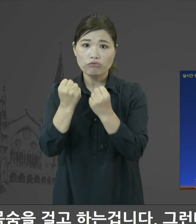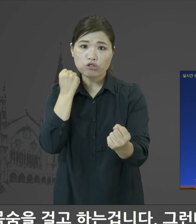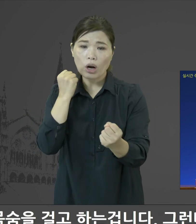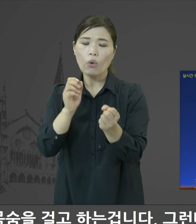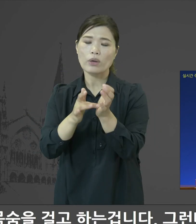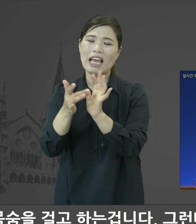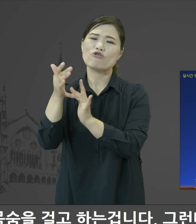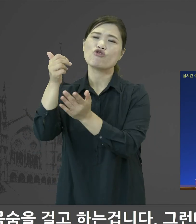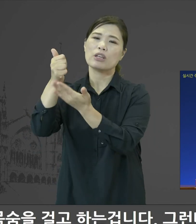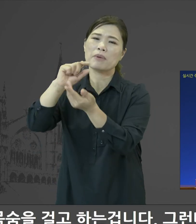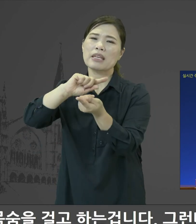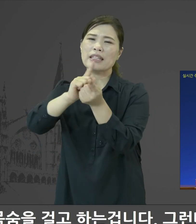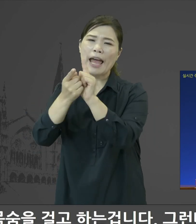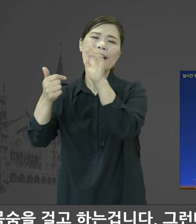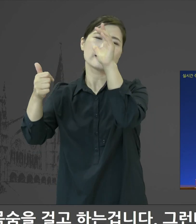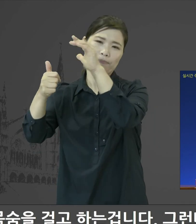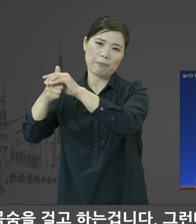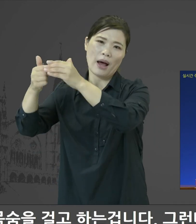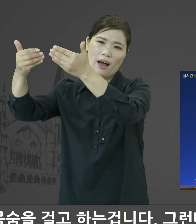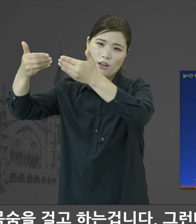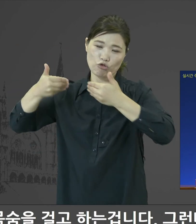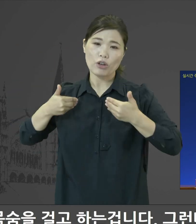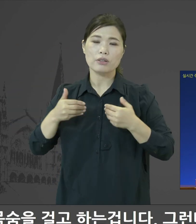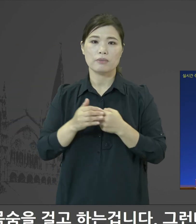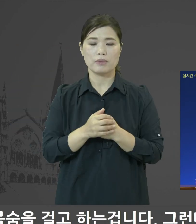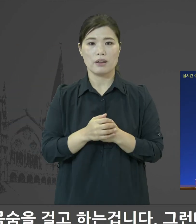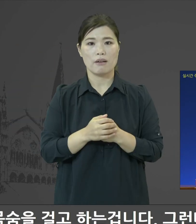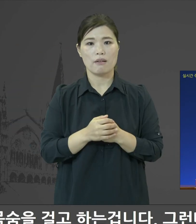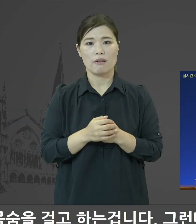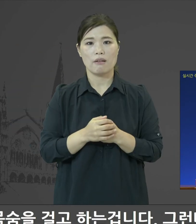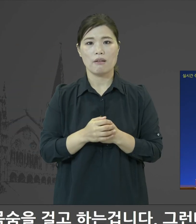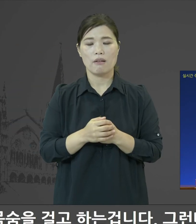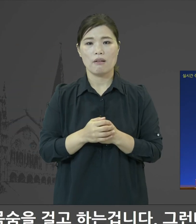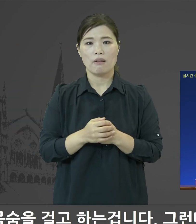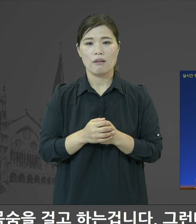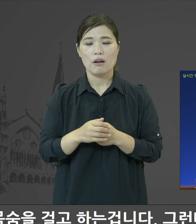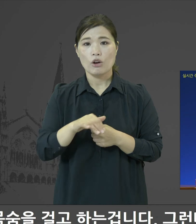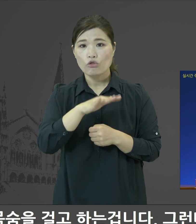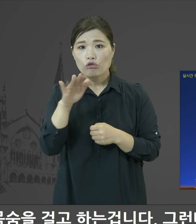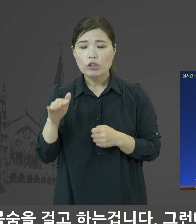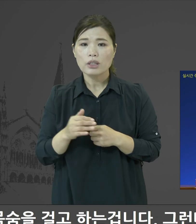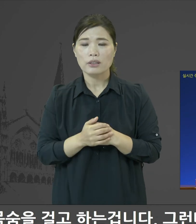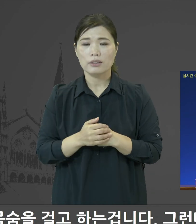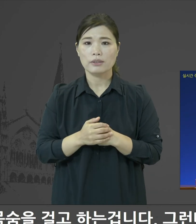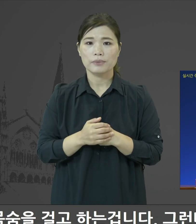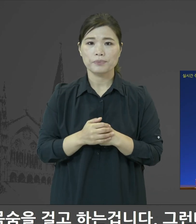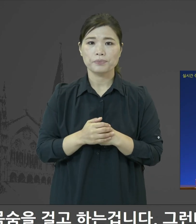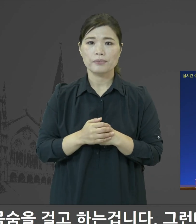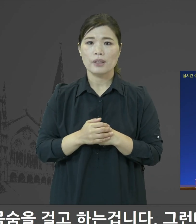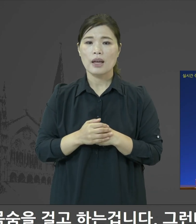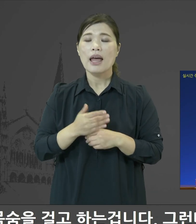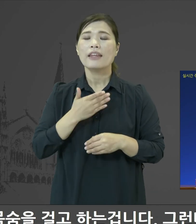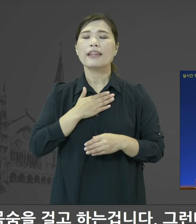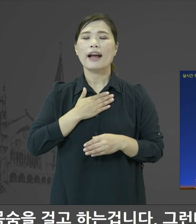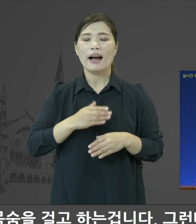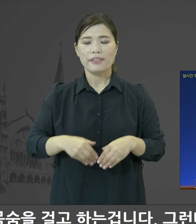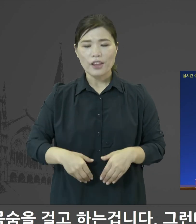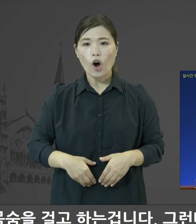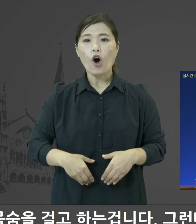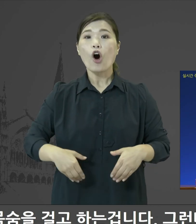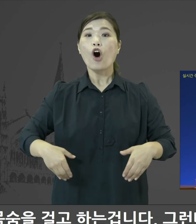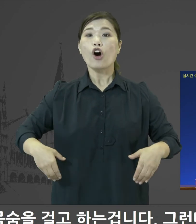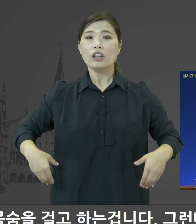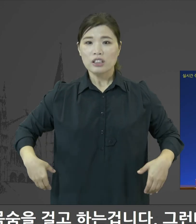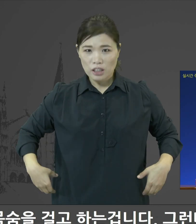그리고 우리에게 다른 건 다 안 해도 되는데, 내가 너그러이 선